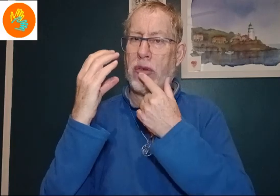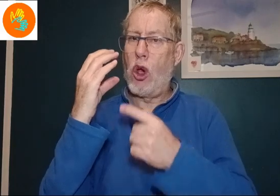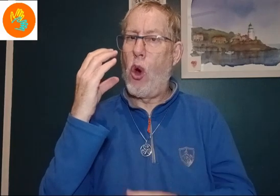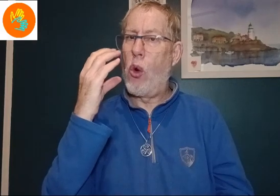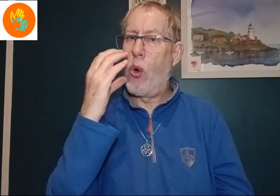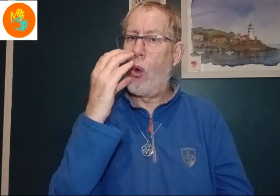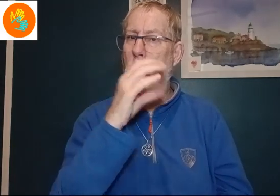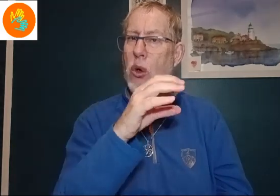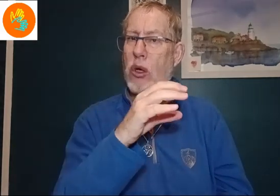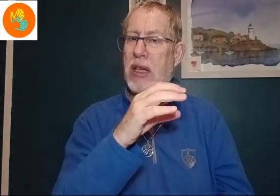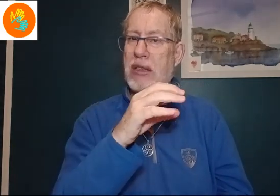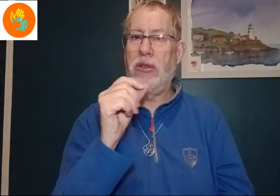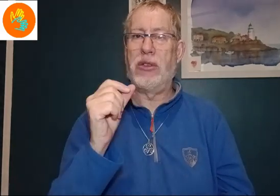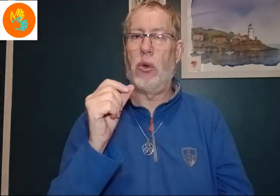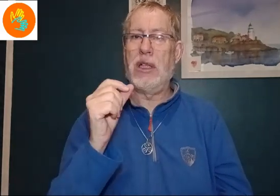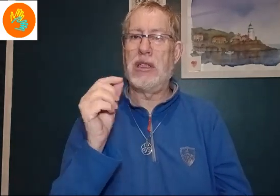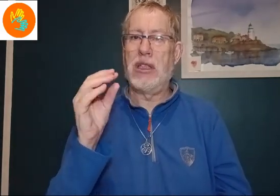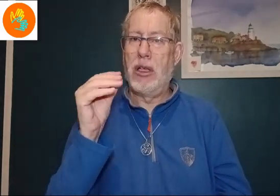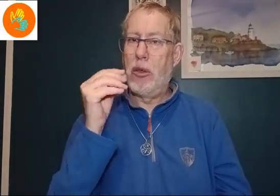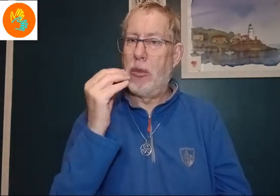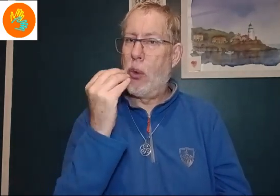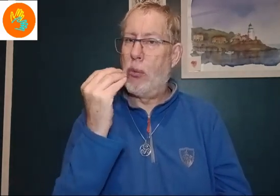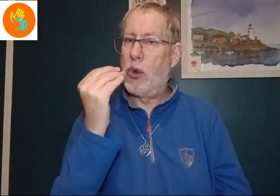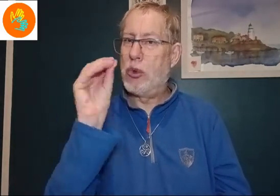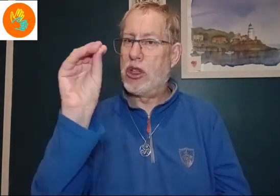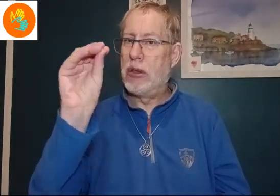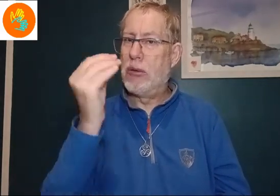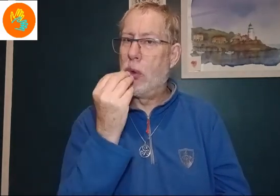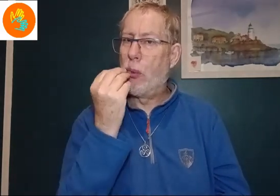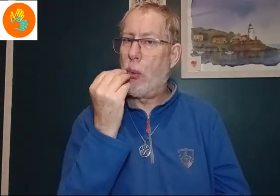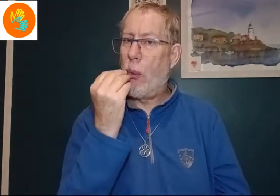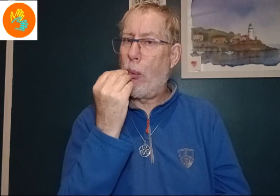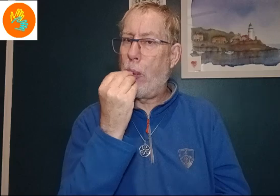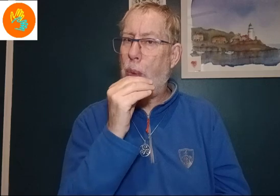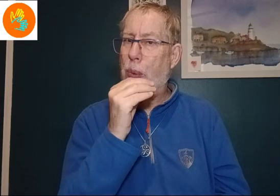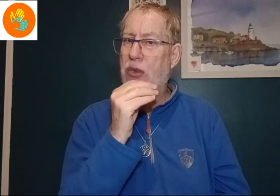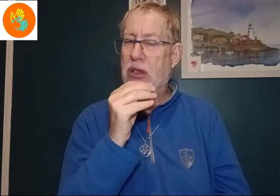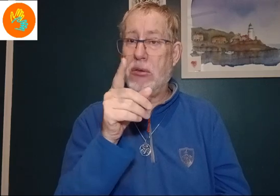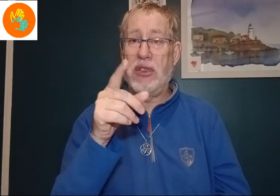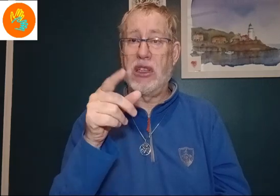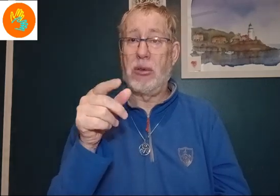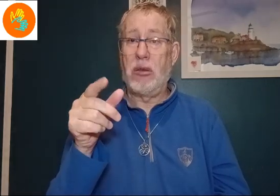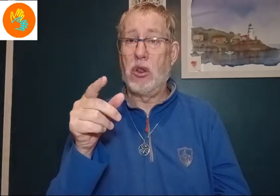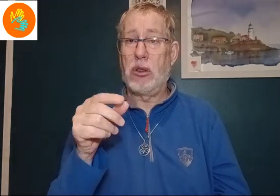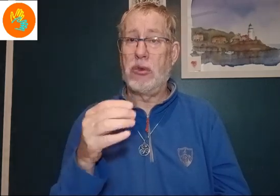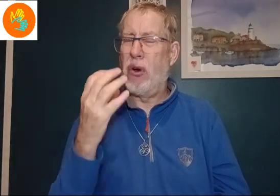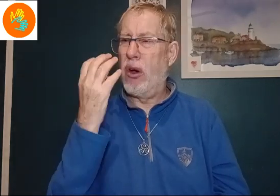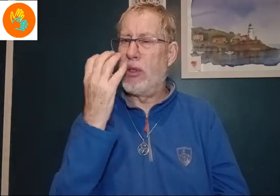fait. Si on fait froid, c'est plus petit. Ce que vous faites naturellement quand il fait